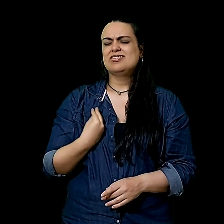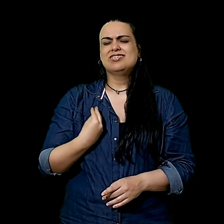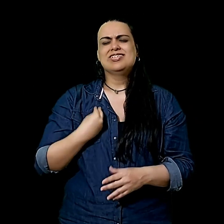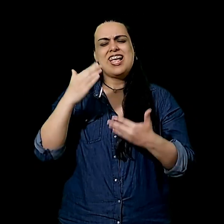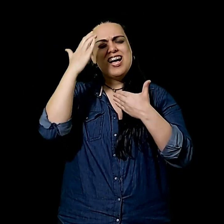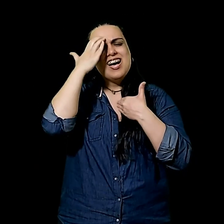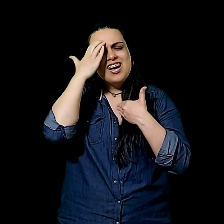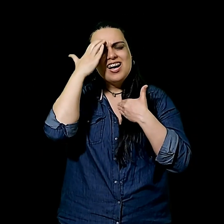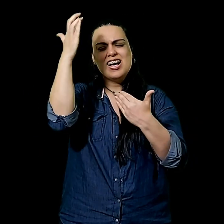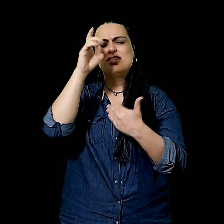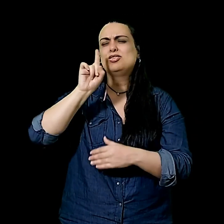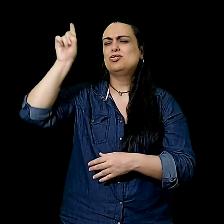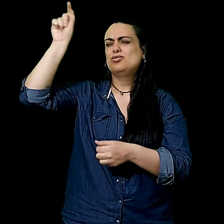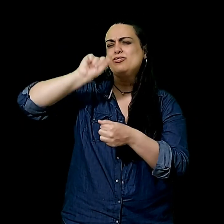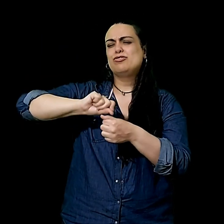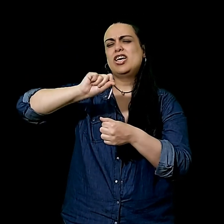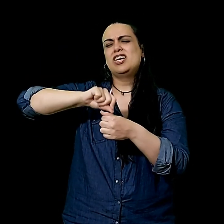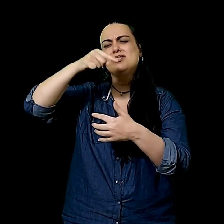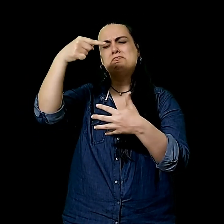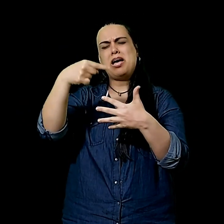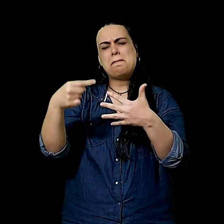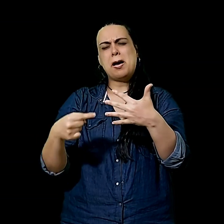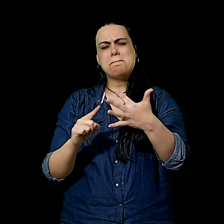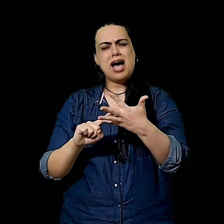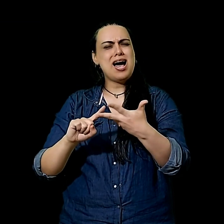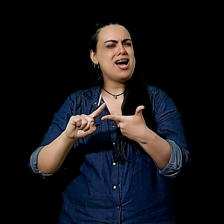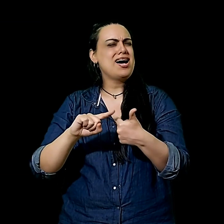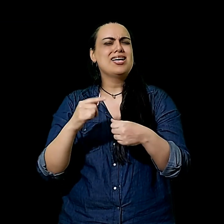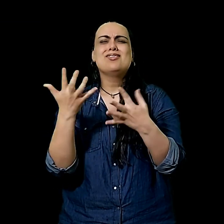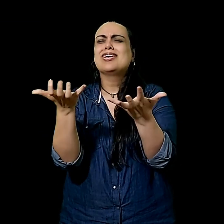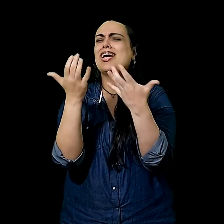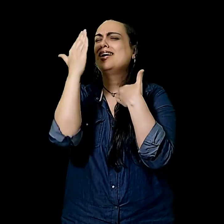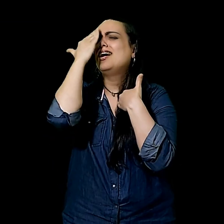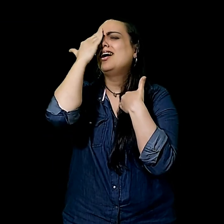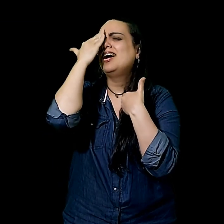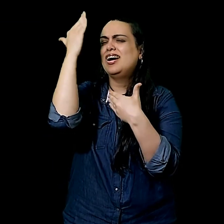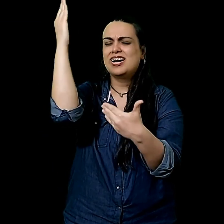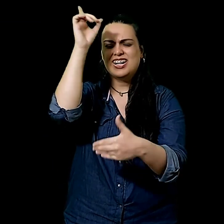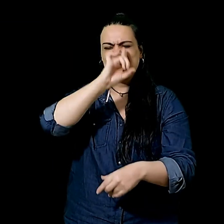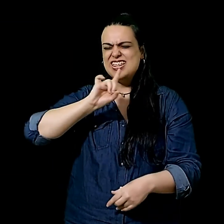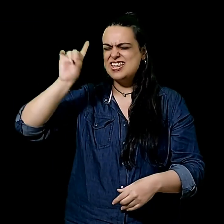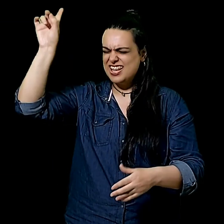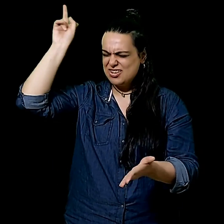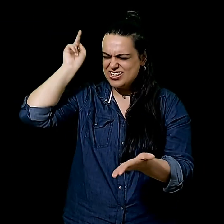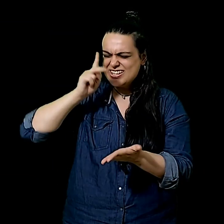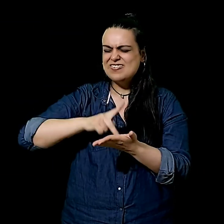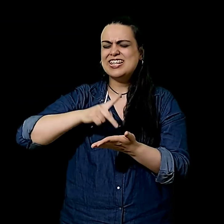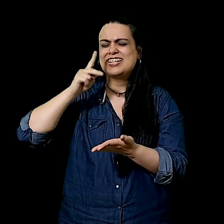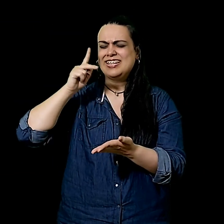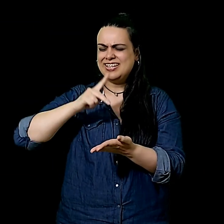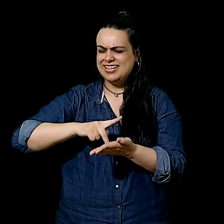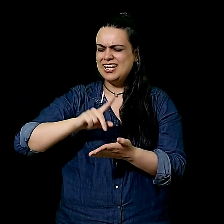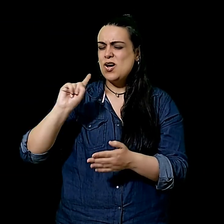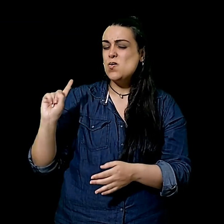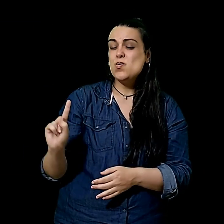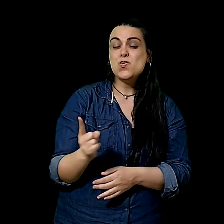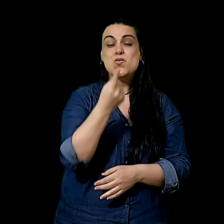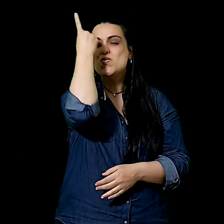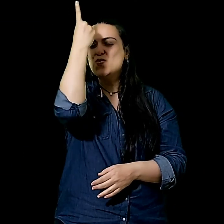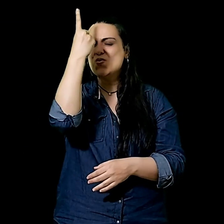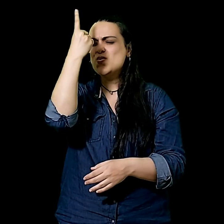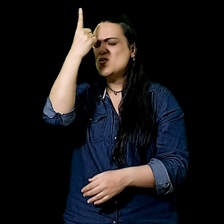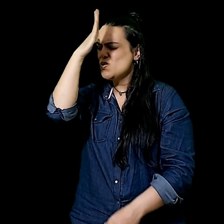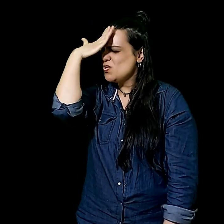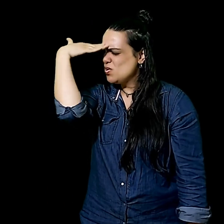muito gratos por tudo que o Senhor tem feito. Eu quero render graças ao Deus verdadeiro, ao